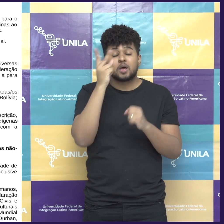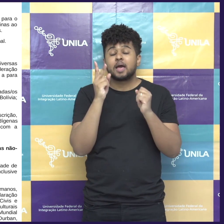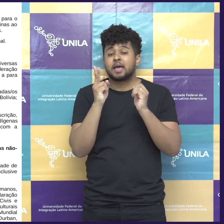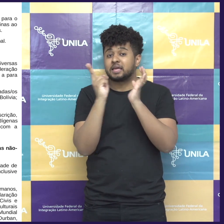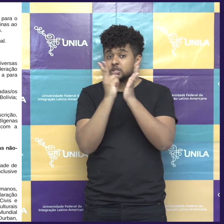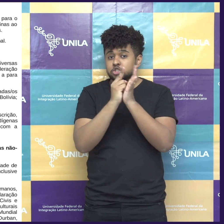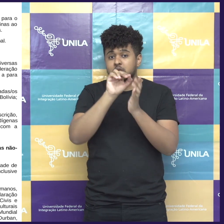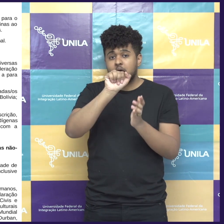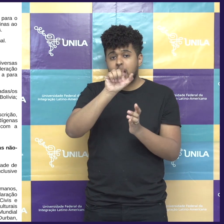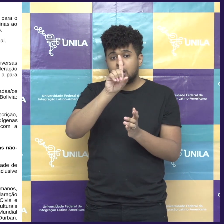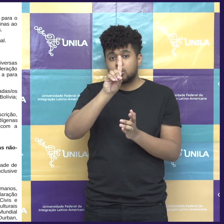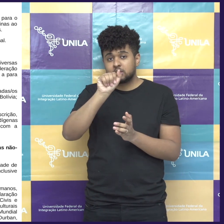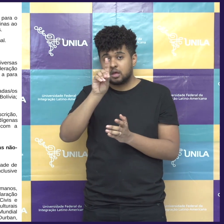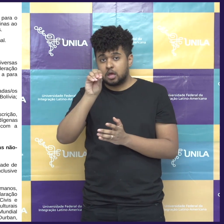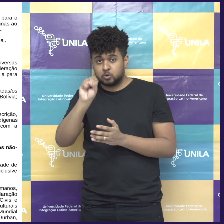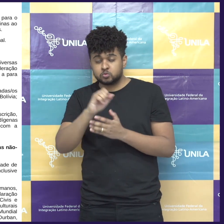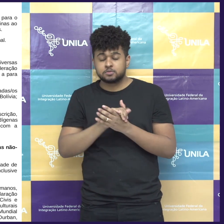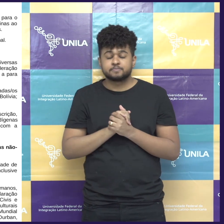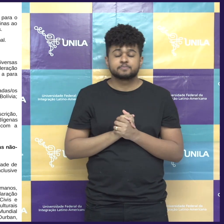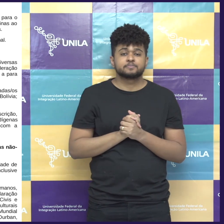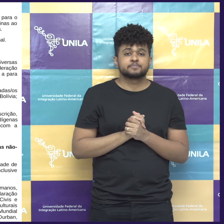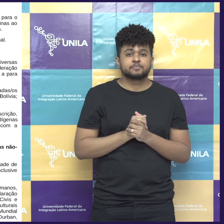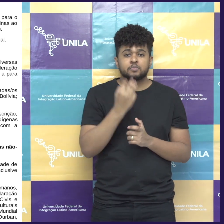indígenas aldeados.